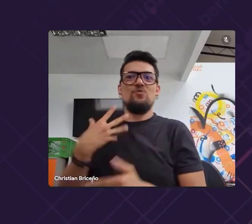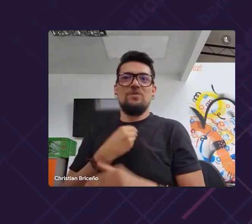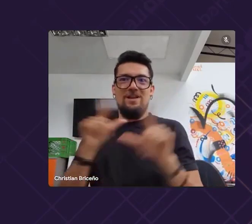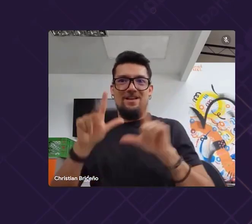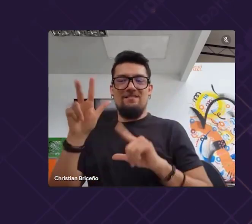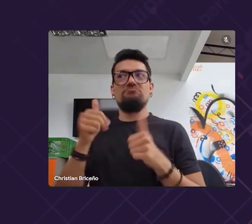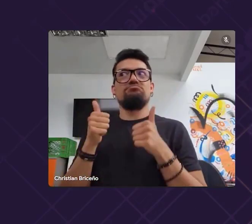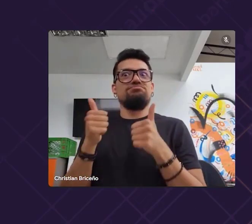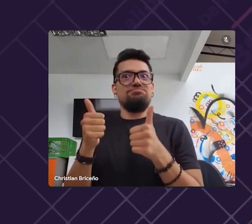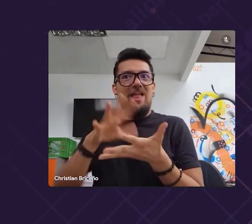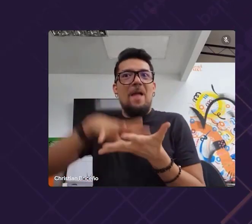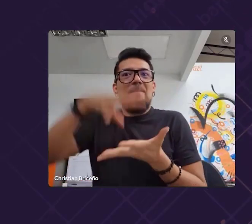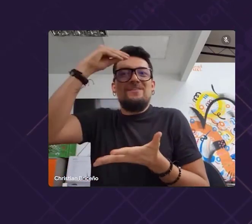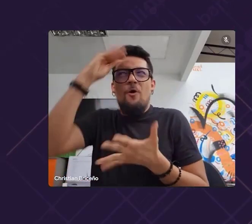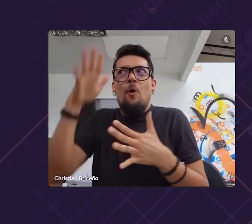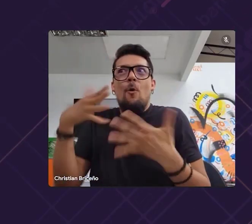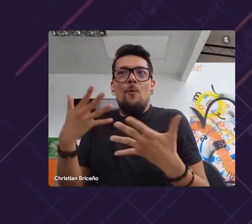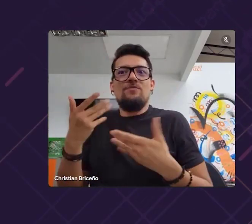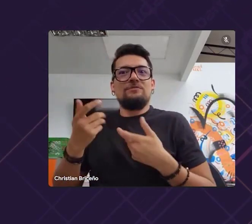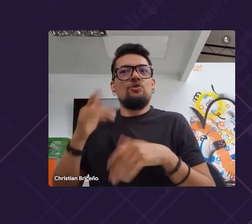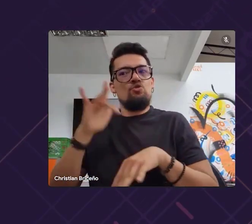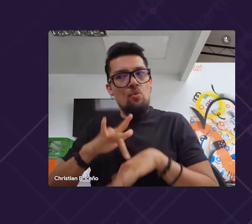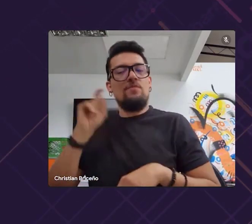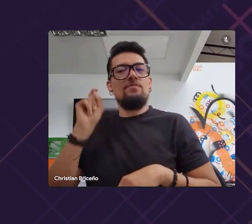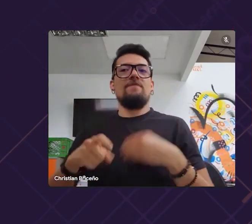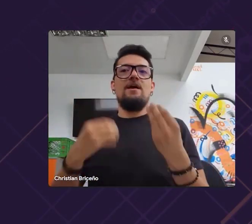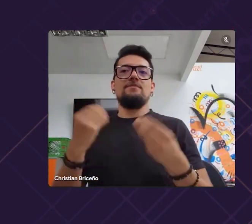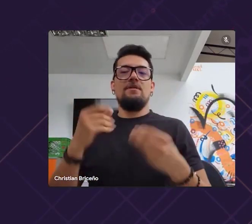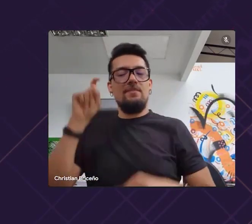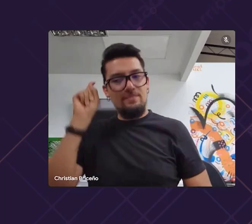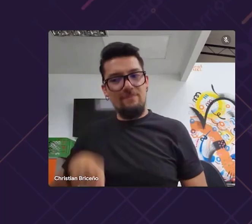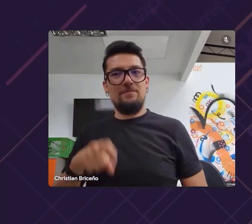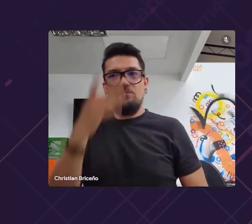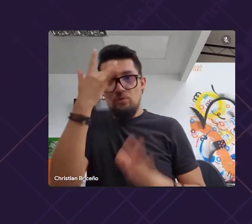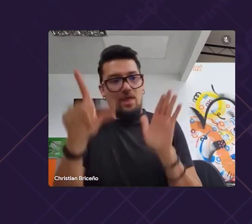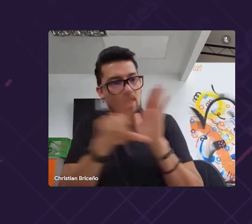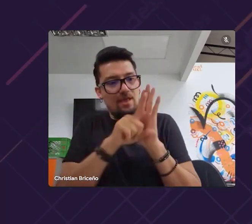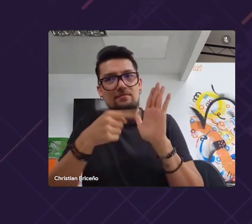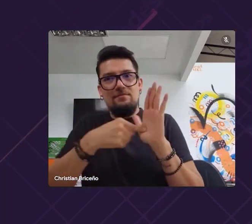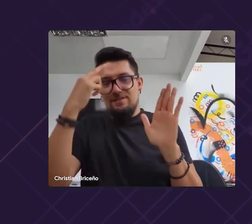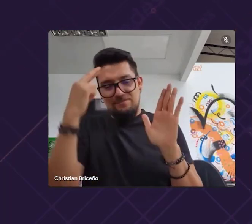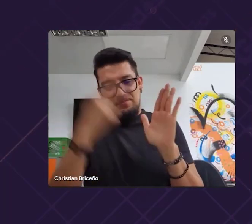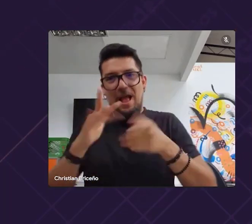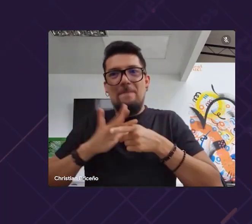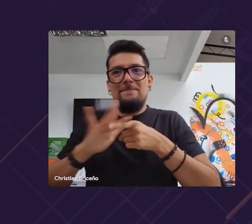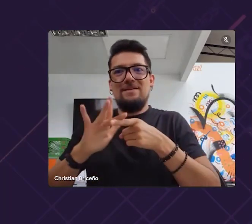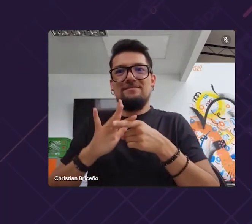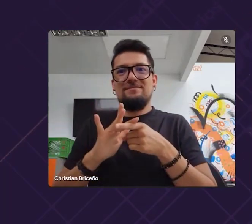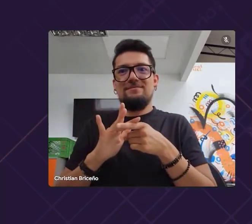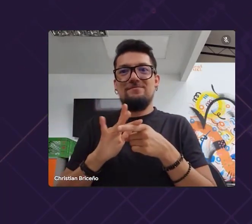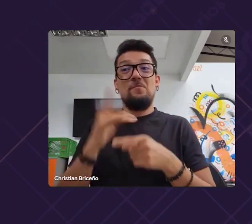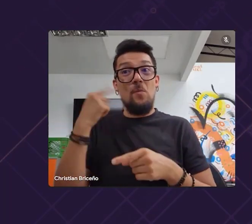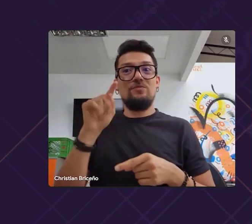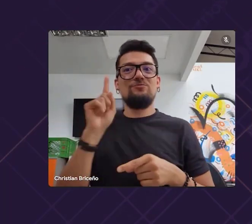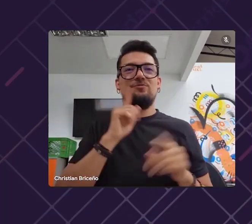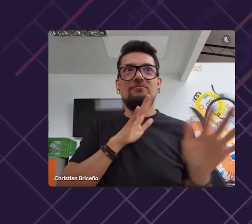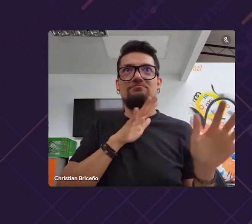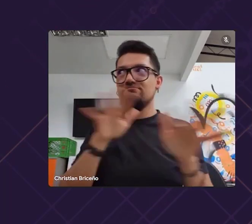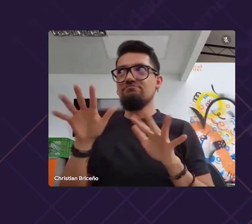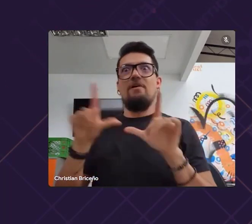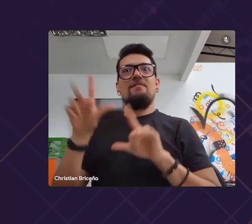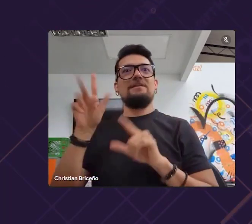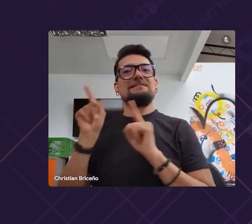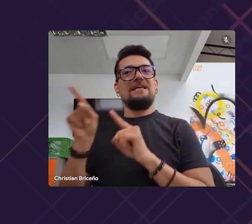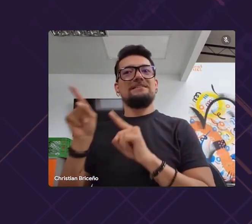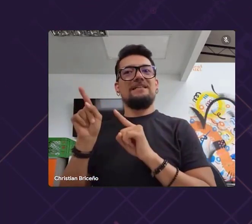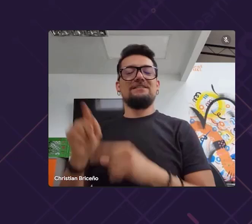que en los debates que se hacían los domingos en los canales de televisión, no se contaba con el servicio de interpretación, y yo decía, pero es